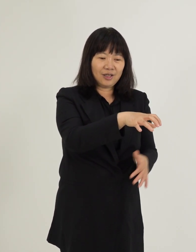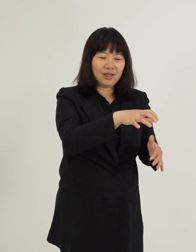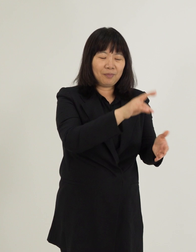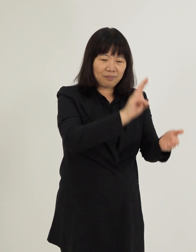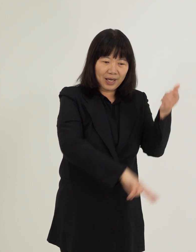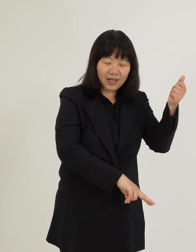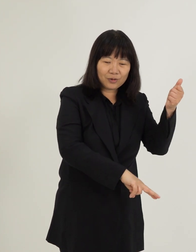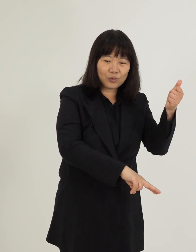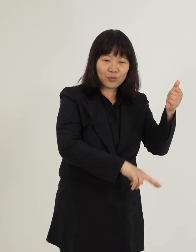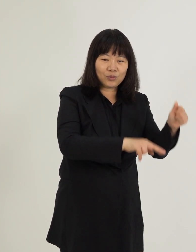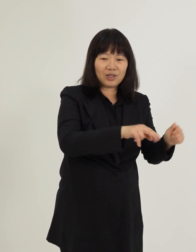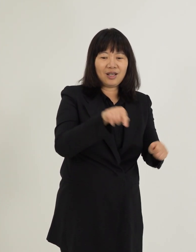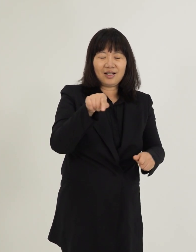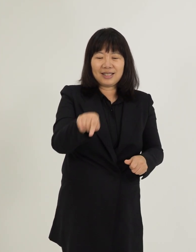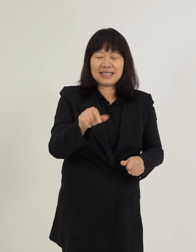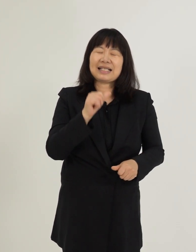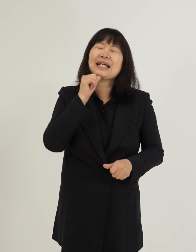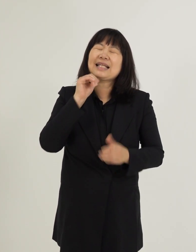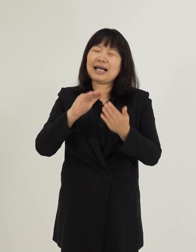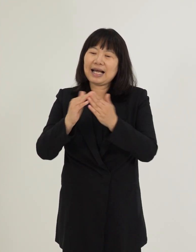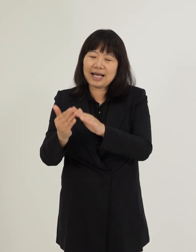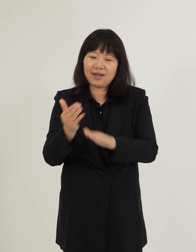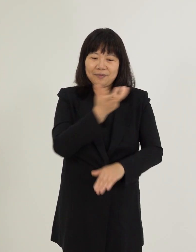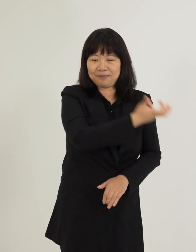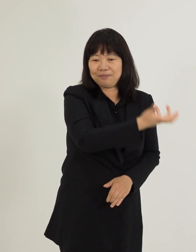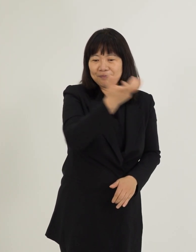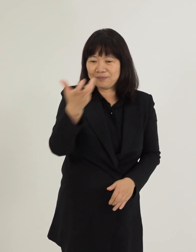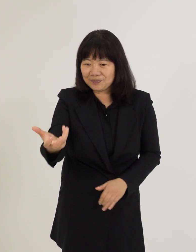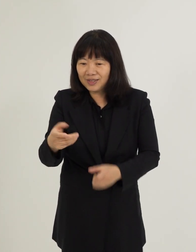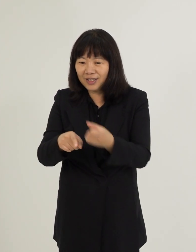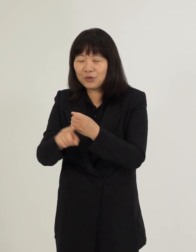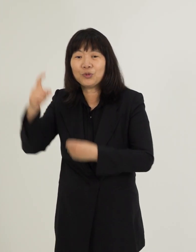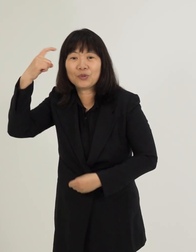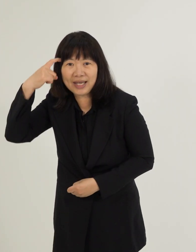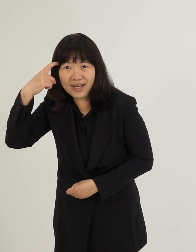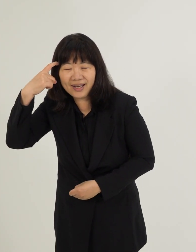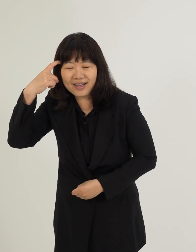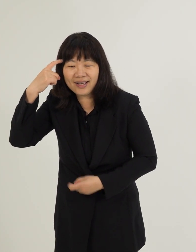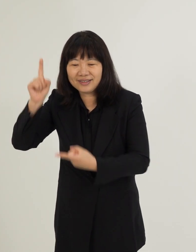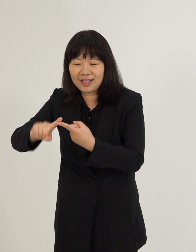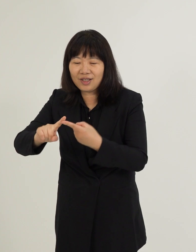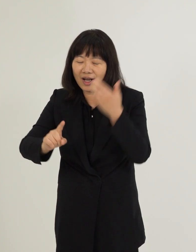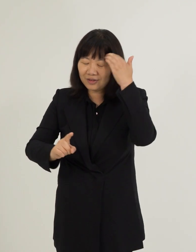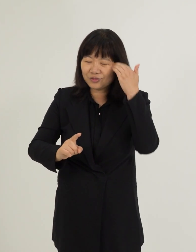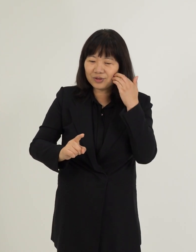좀 한국에서 오신 목사님과 공유하고 싶어서 그런